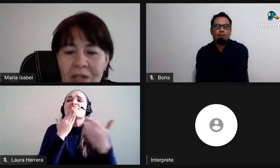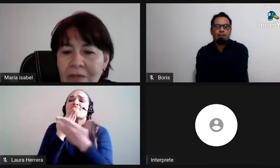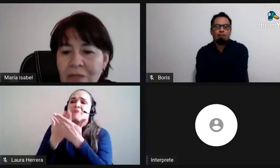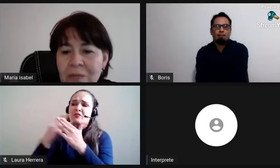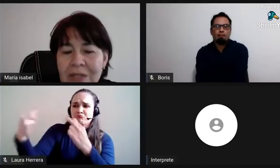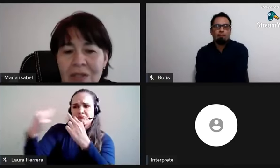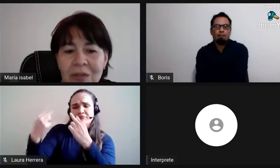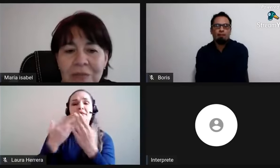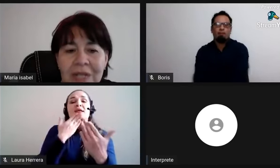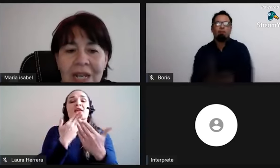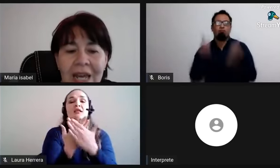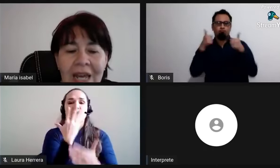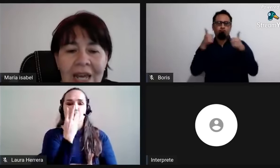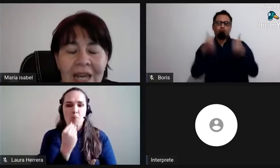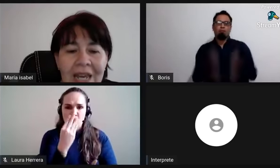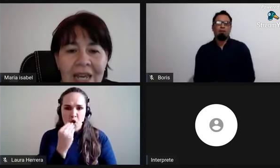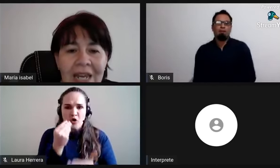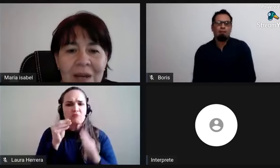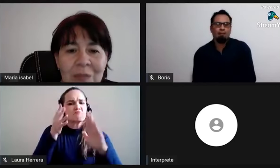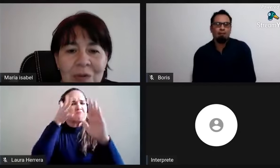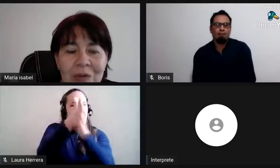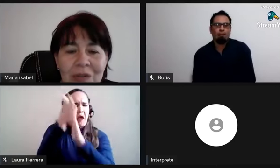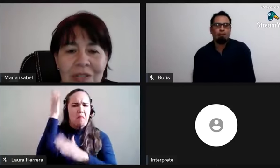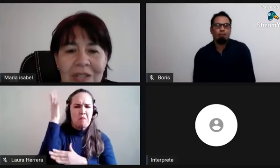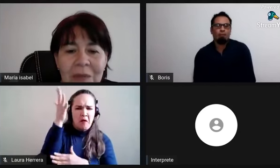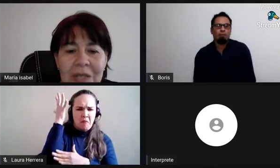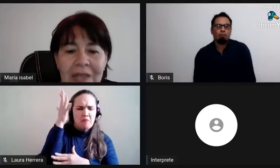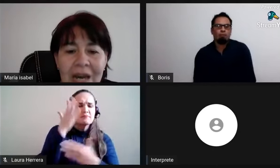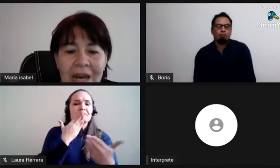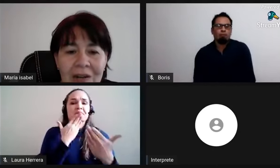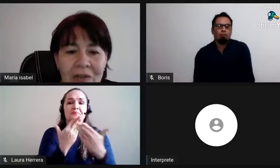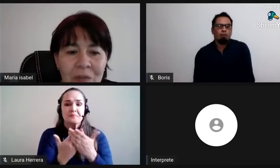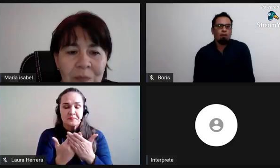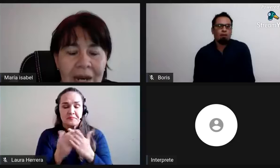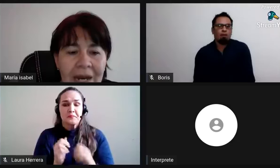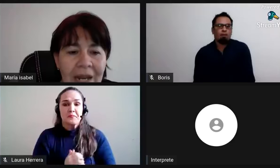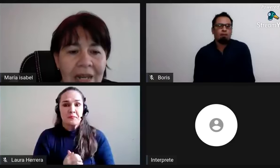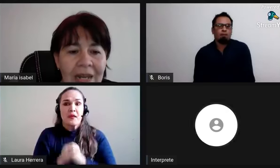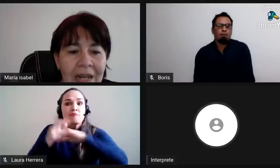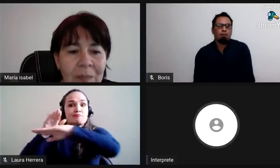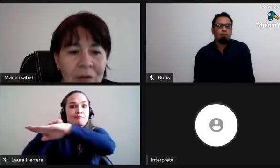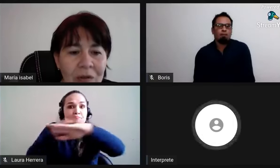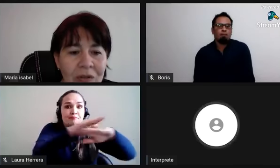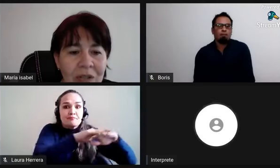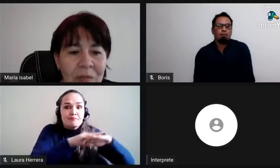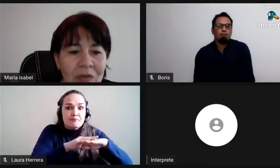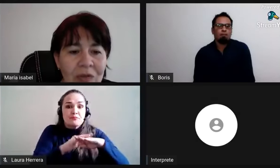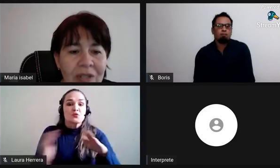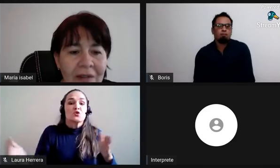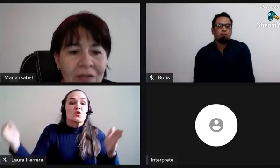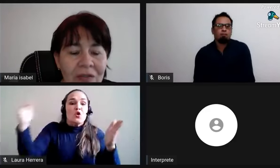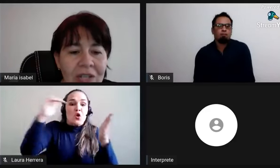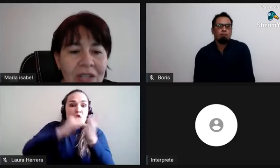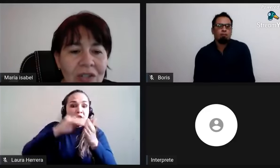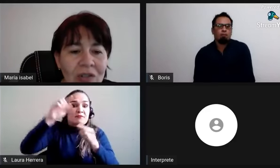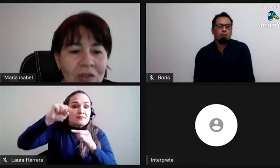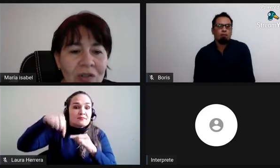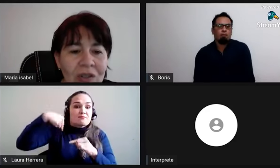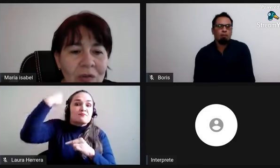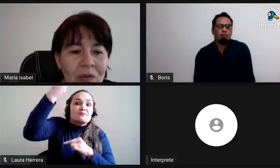esta información. Queremos invitarlos para Con mucho el gusto. próximo sábado, 18 de julio a